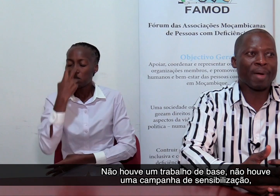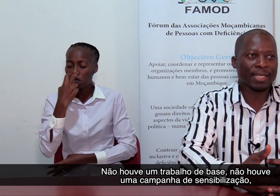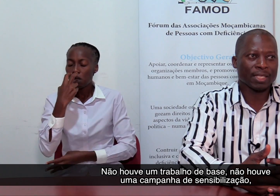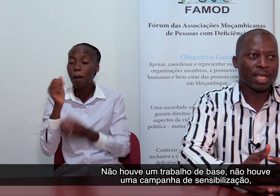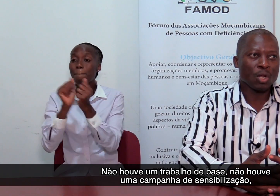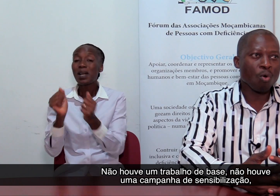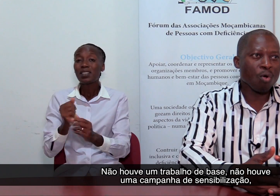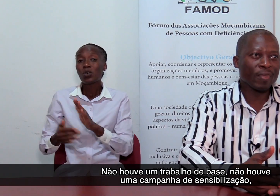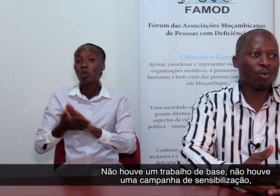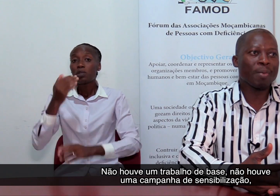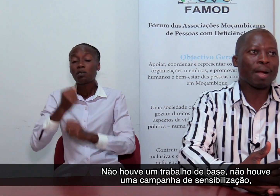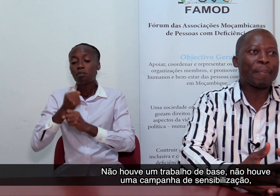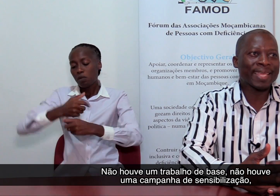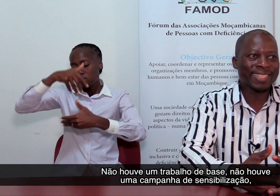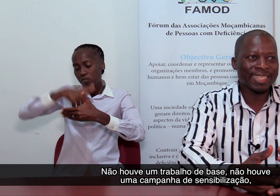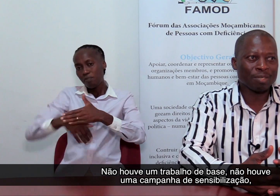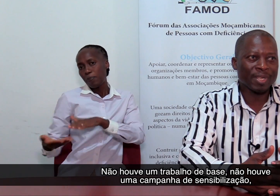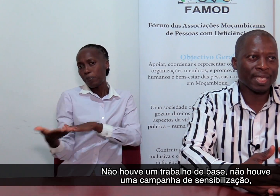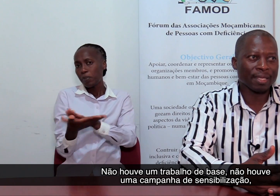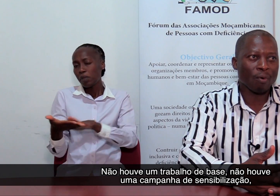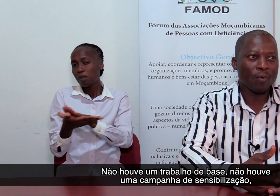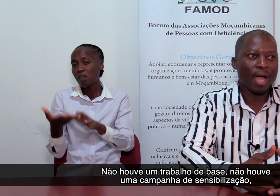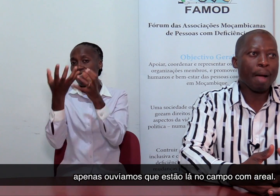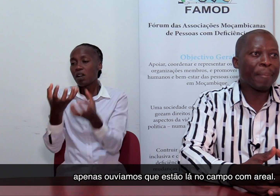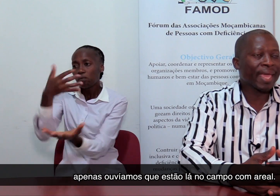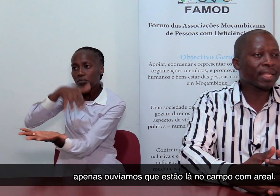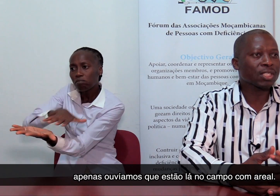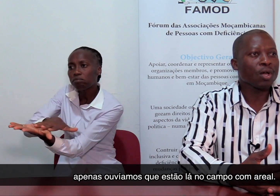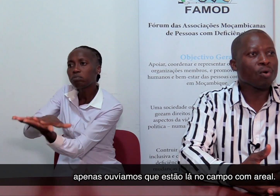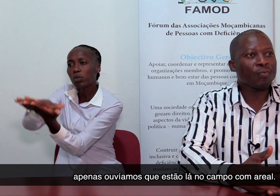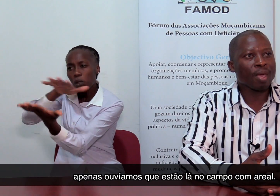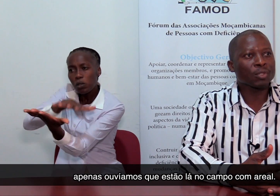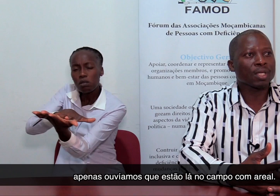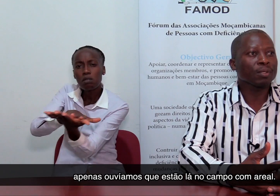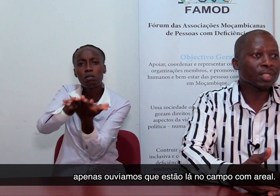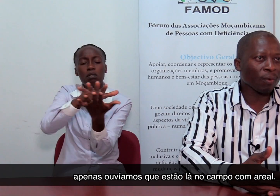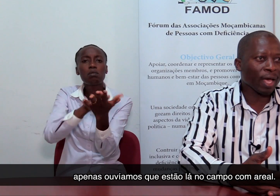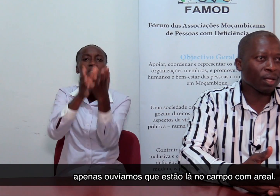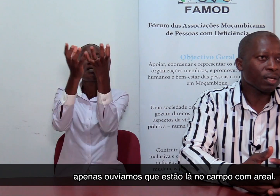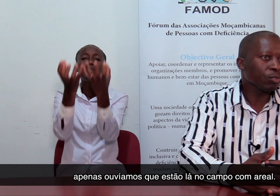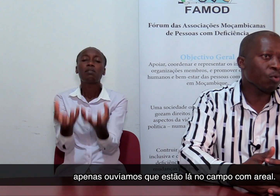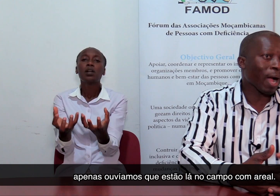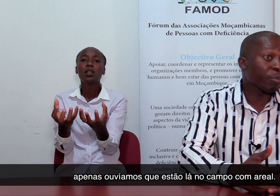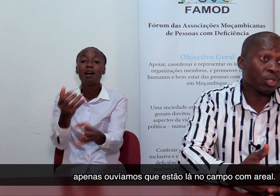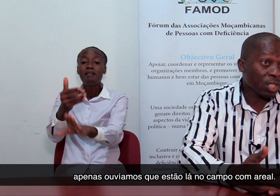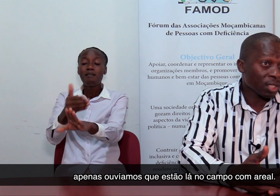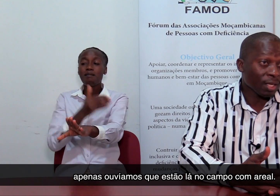trabalho de base, não houve alguma campanha de sensibilização. Apenas ouvíamos que estão lá